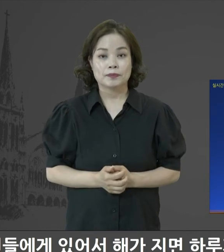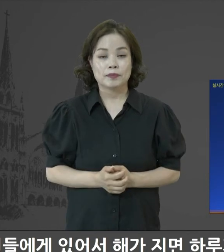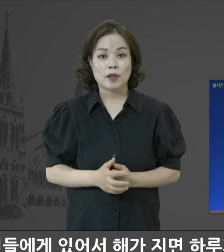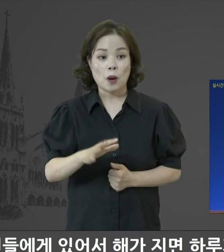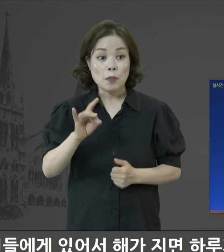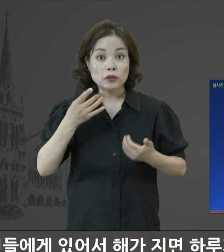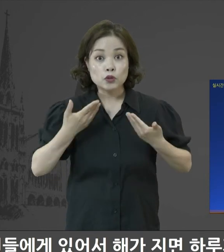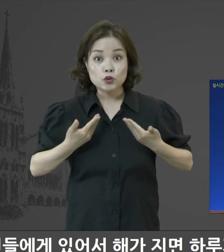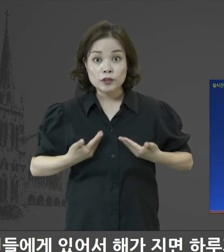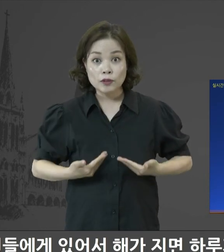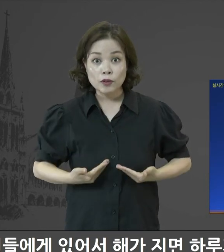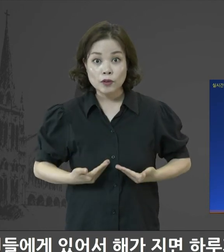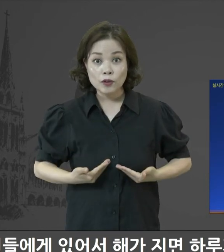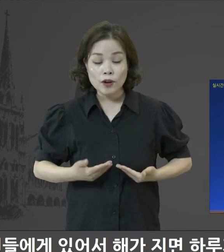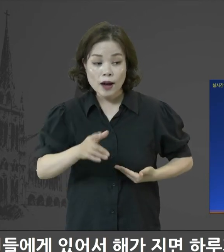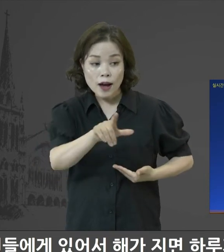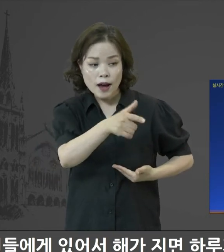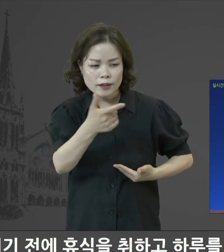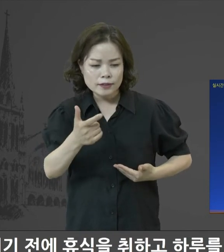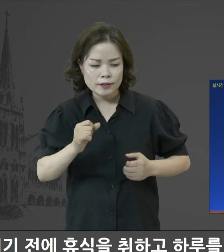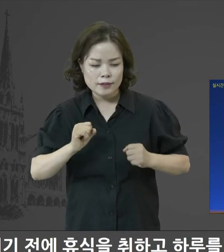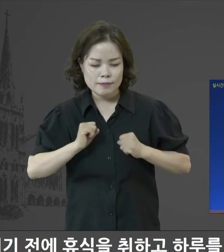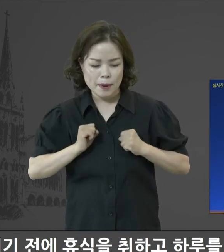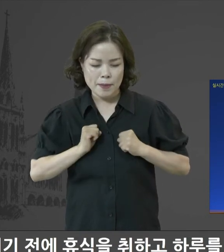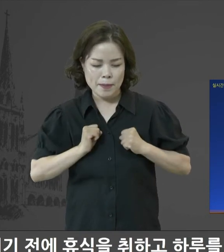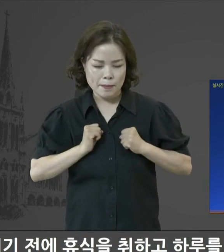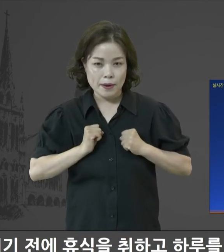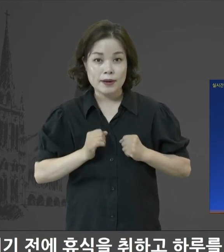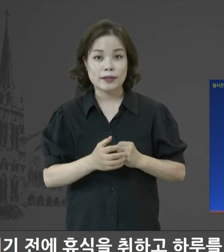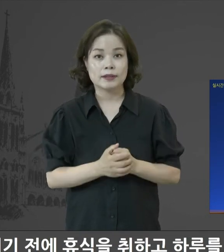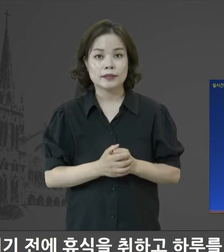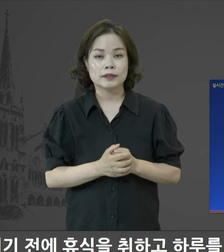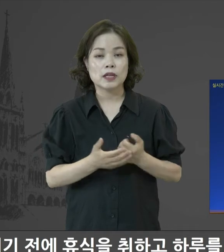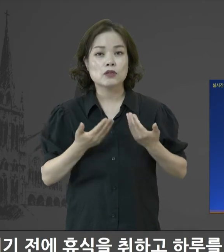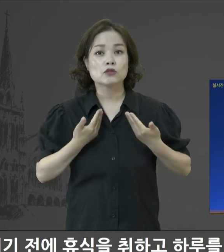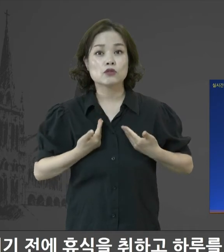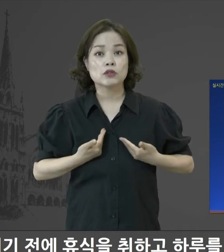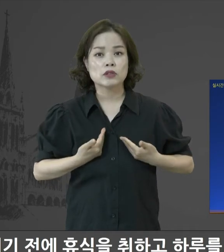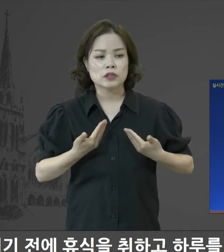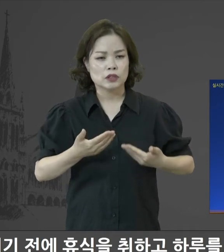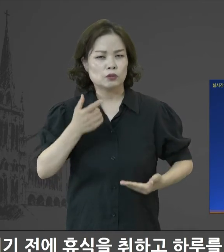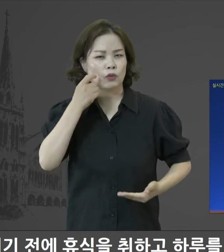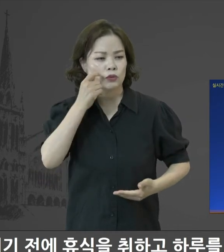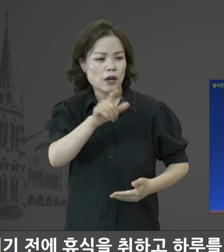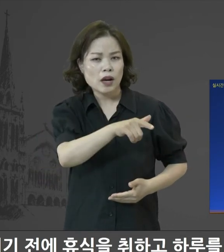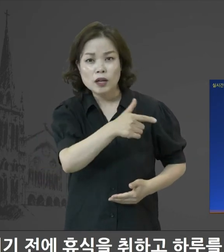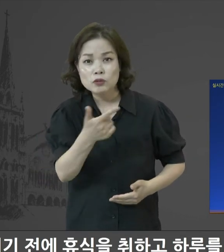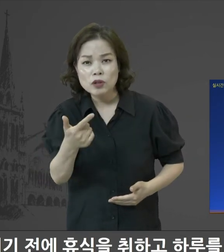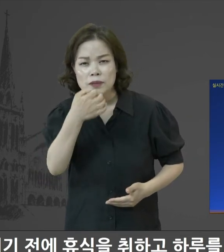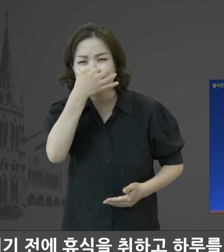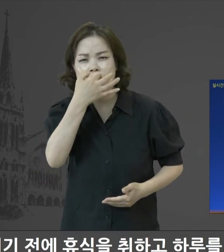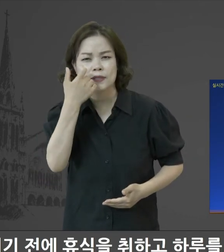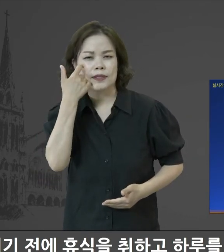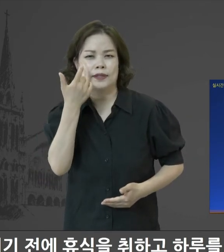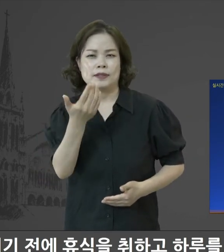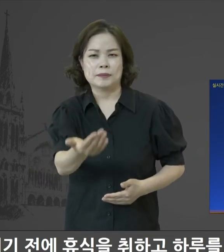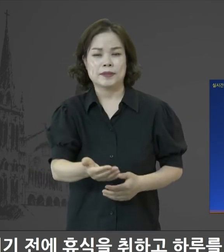먼저 쉬고 하루를 열심히 일하는 것이죠. 근데 쉬어야 될 때 못 쉬면 하루가 얼마나